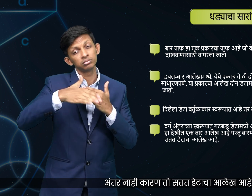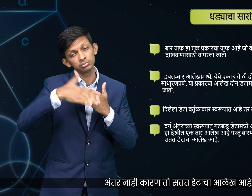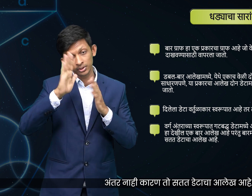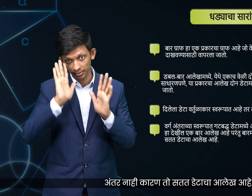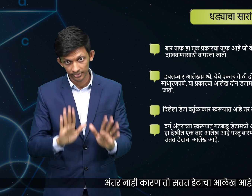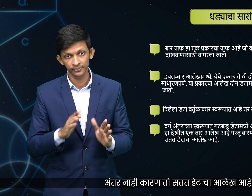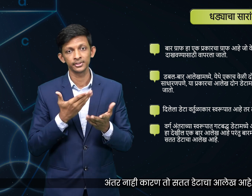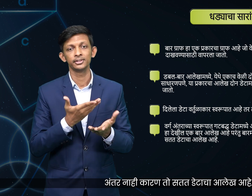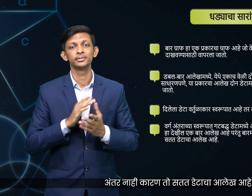आहे.